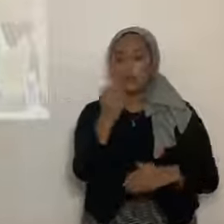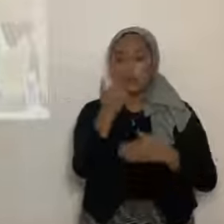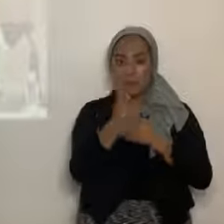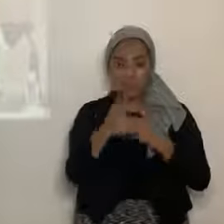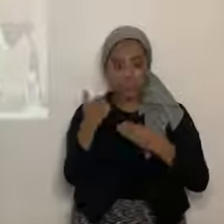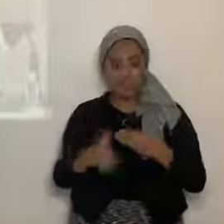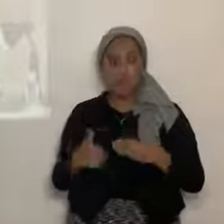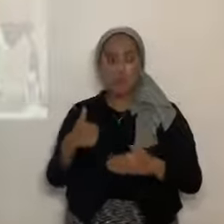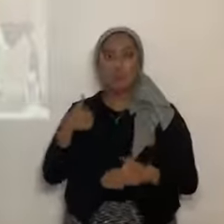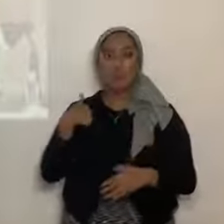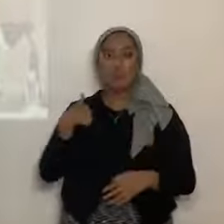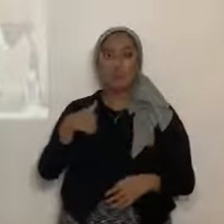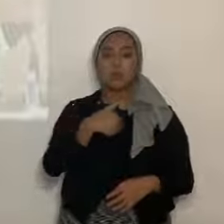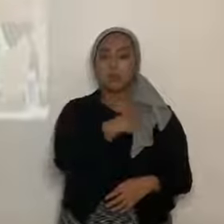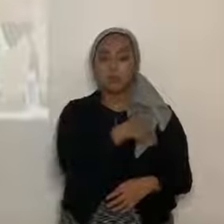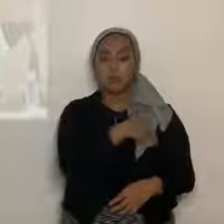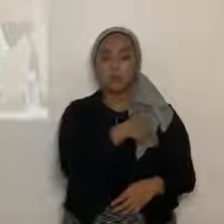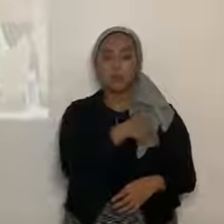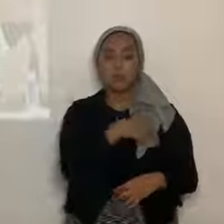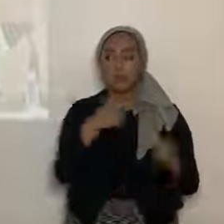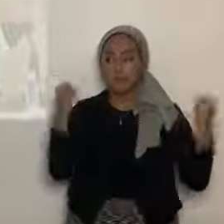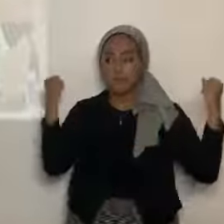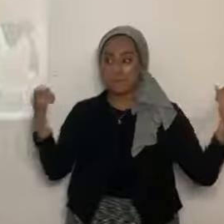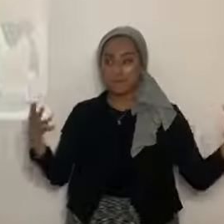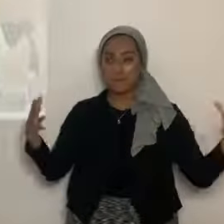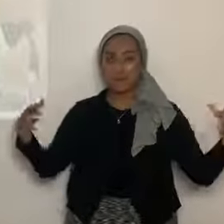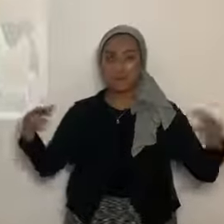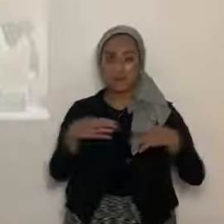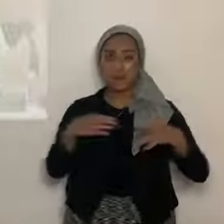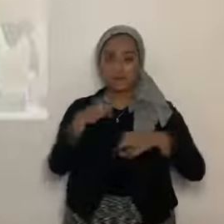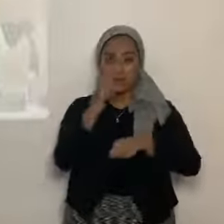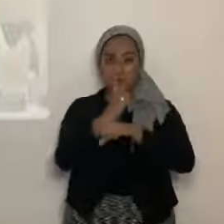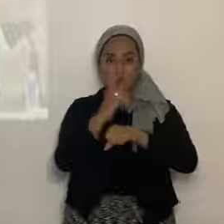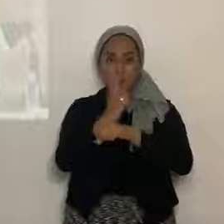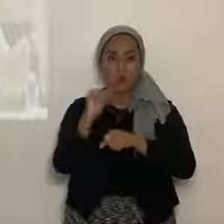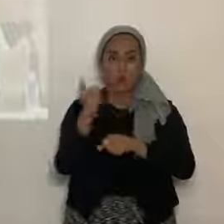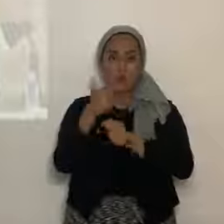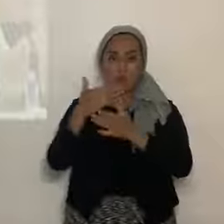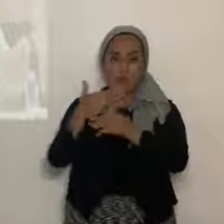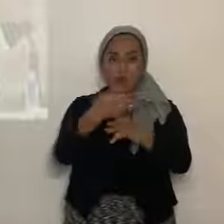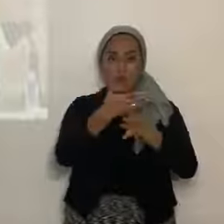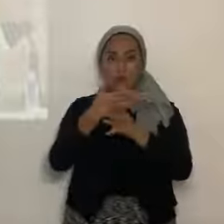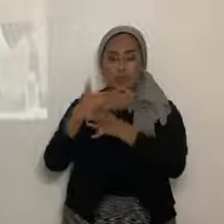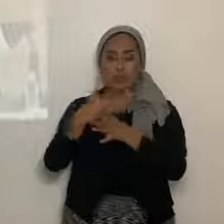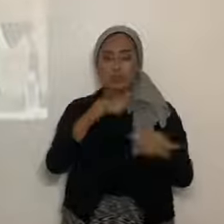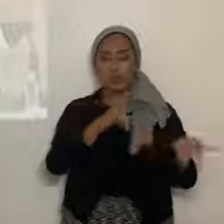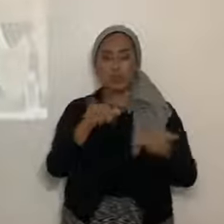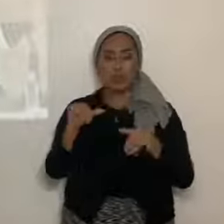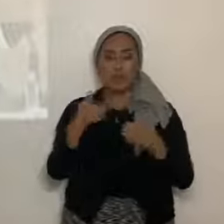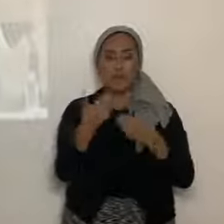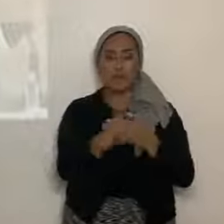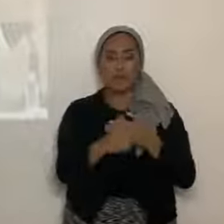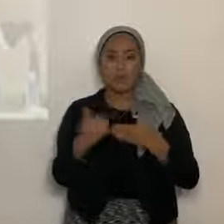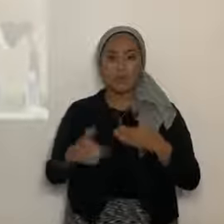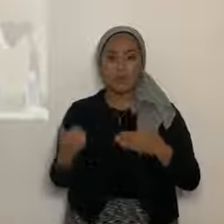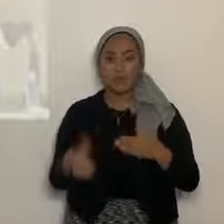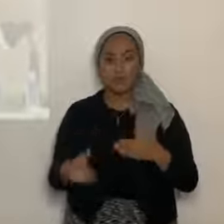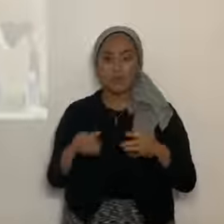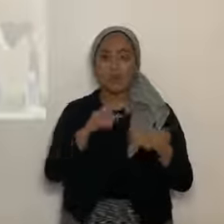nosotros con ser muchos somos un cuerpo, pues todos participamos de aquel mismo pan. El pan, la palabra. Esto